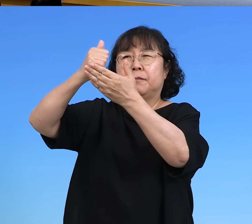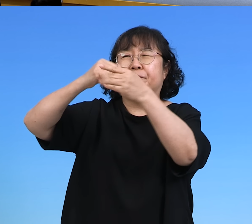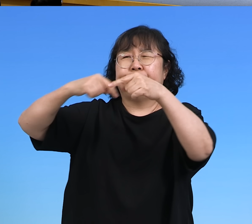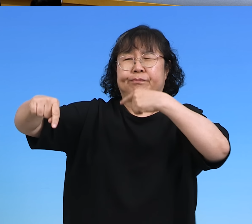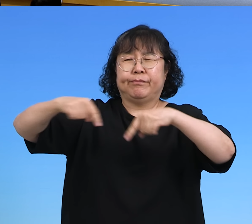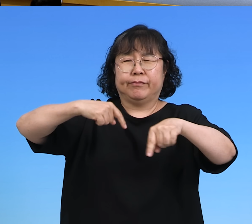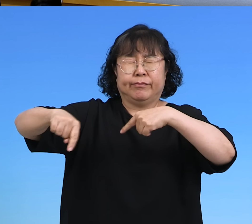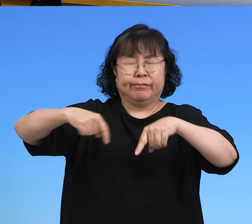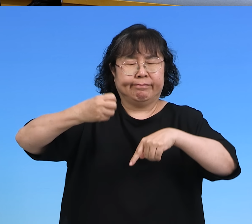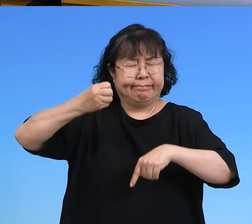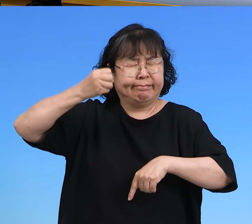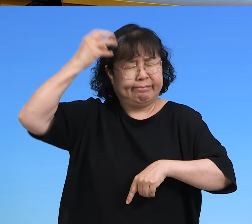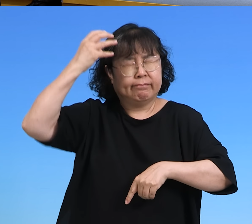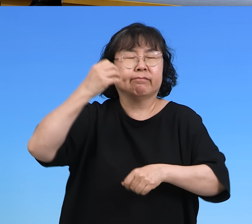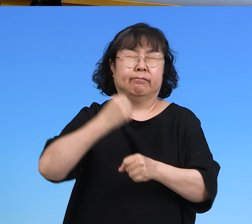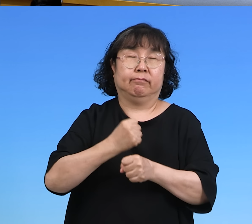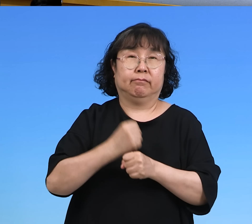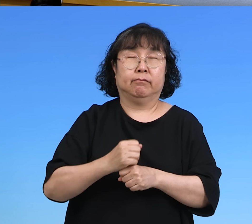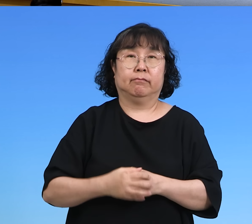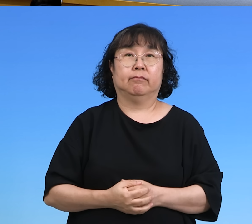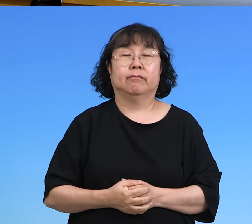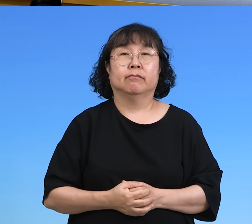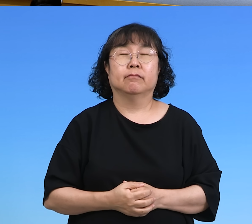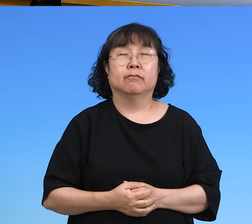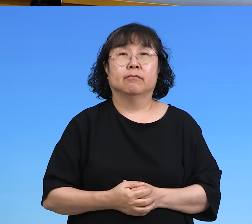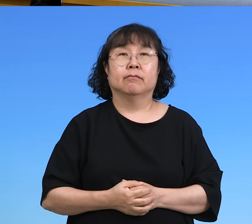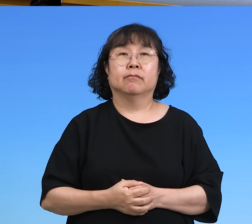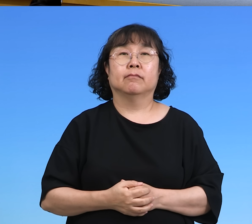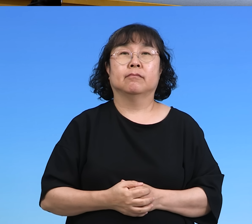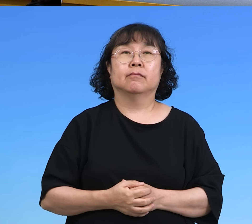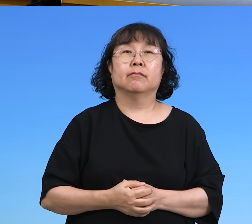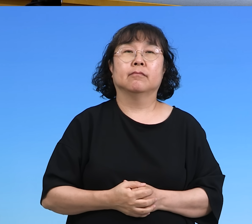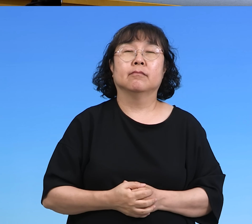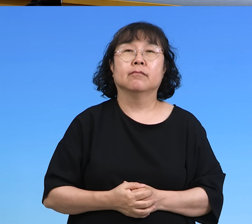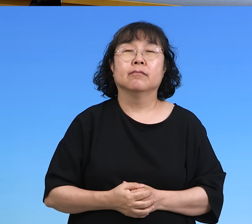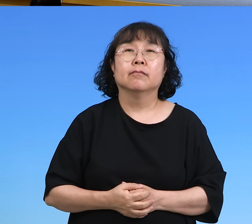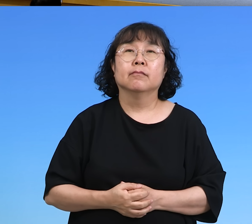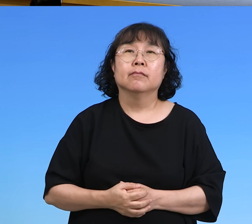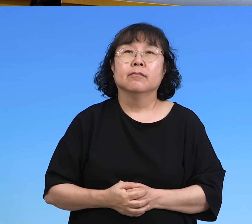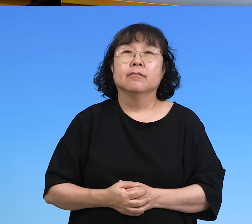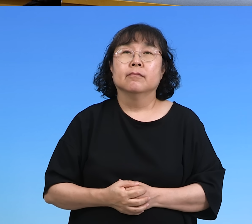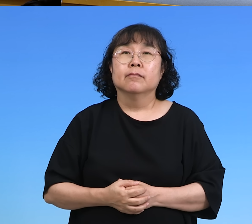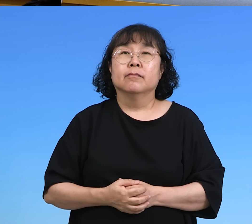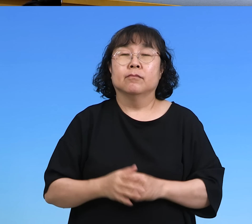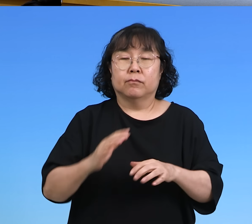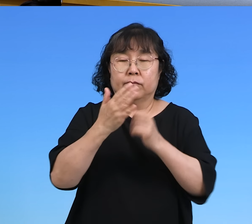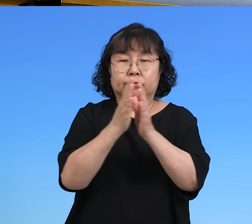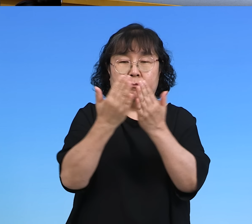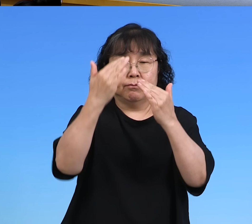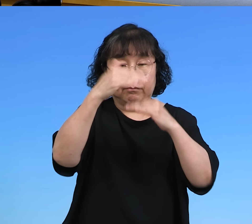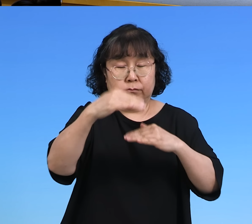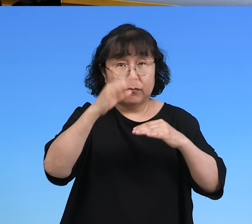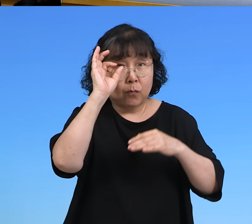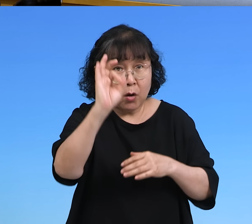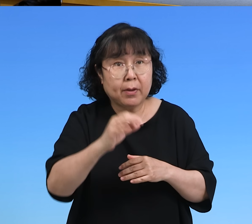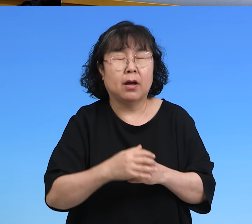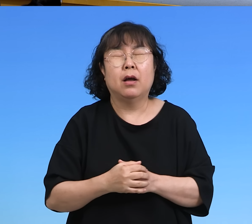하나님의 다스림을 망각하게 만들어요. 자, 이게 무슨 말인지 설명을 드릴게요. 제가 오늘 본문을